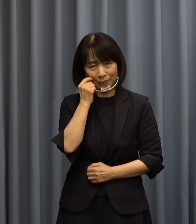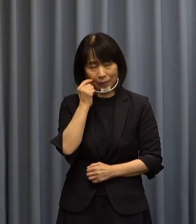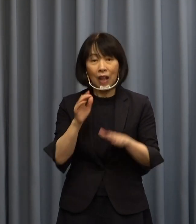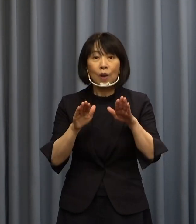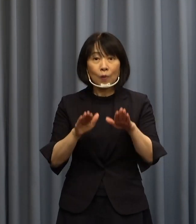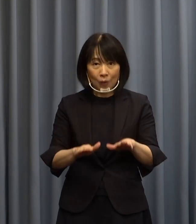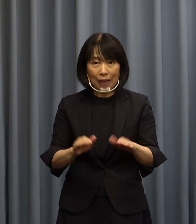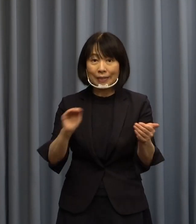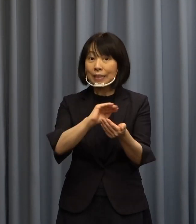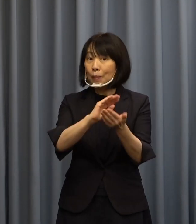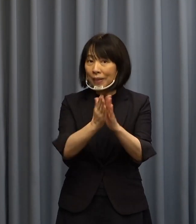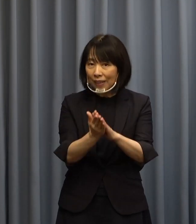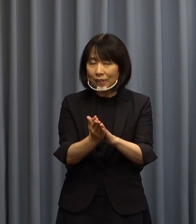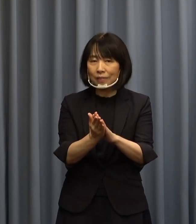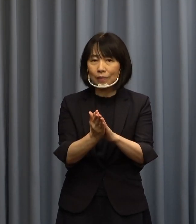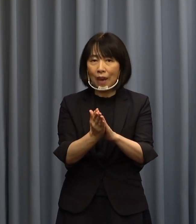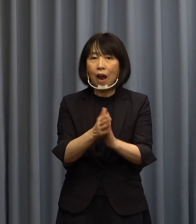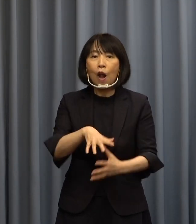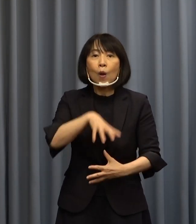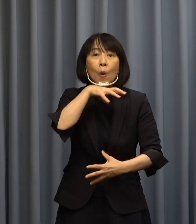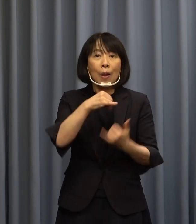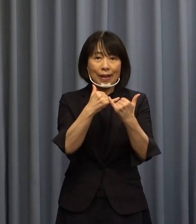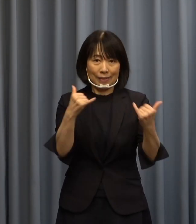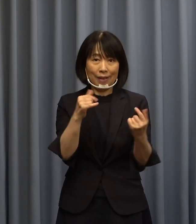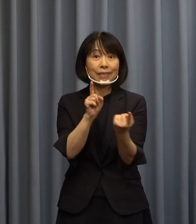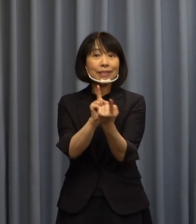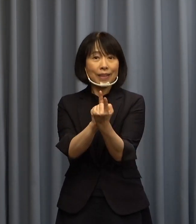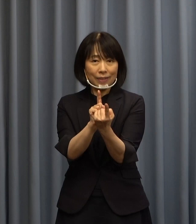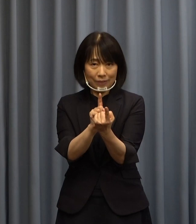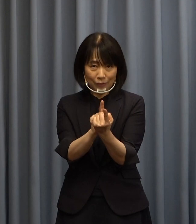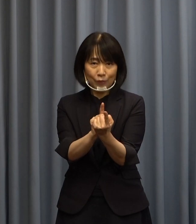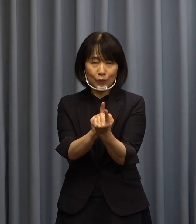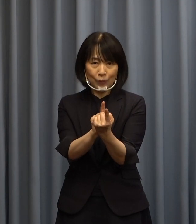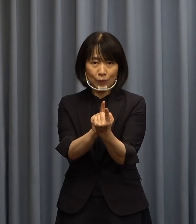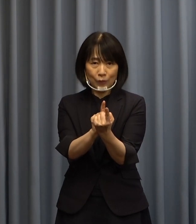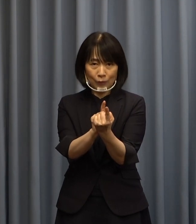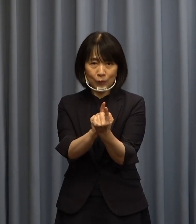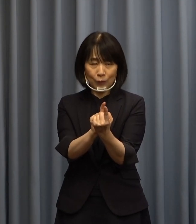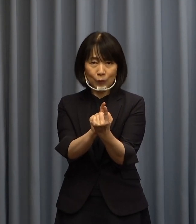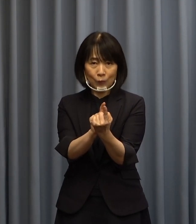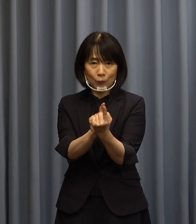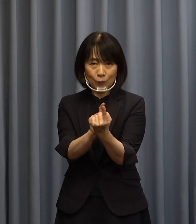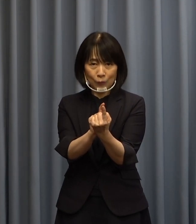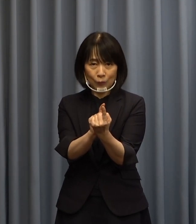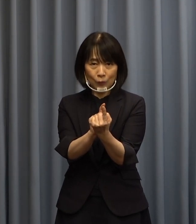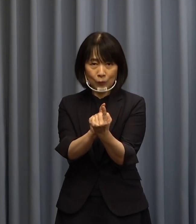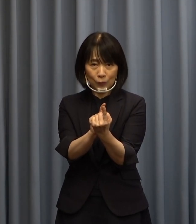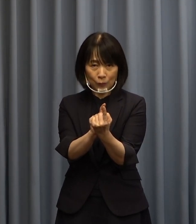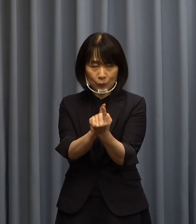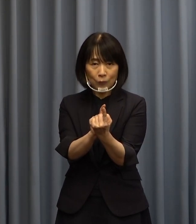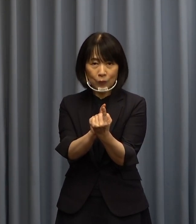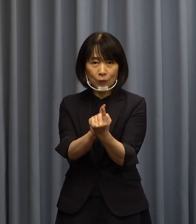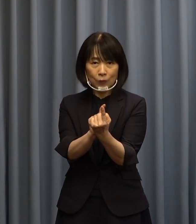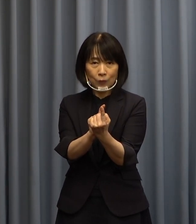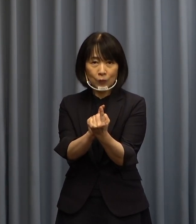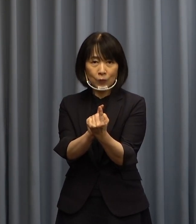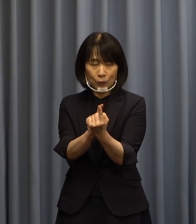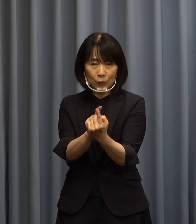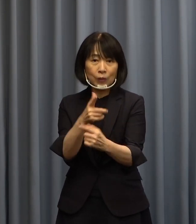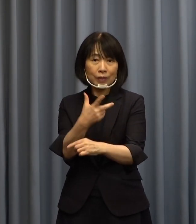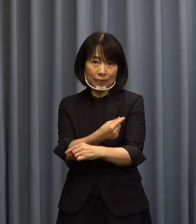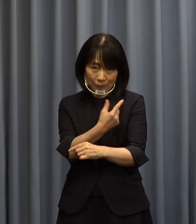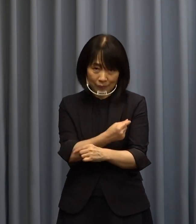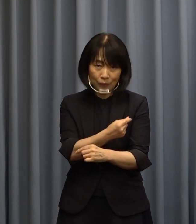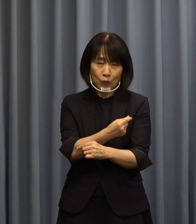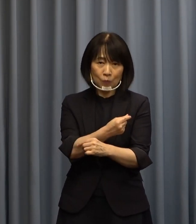県おかげさまで高齢者等に対する措置が非常に措置など、あるいはその早期のクラスター介